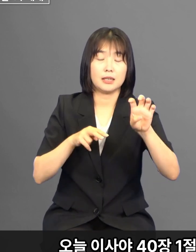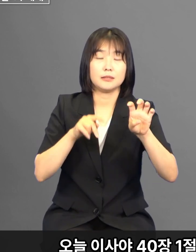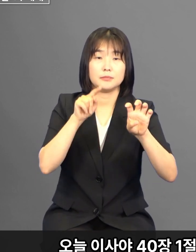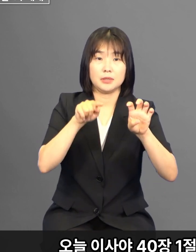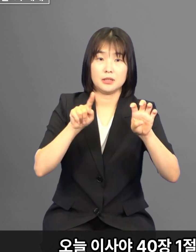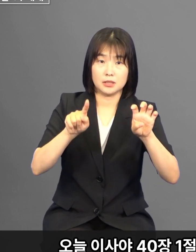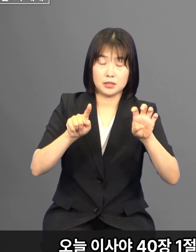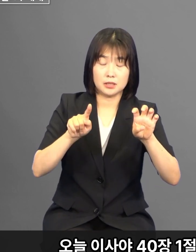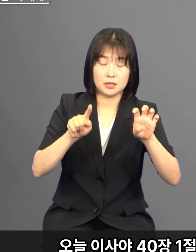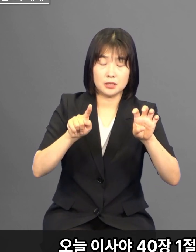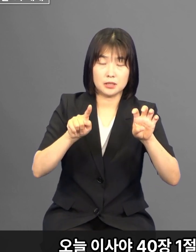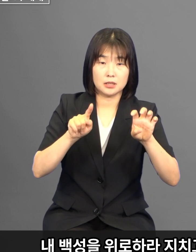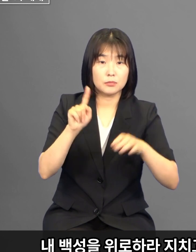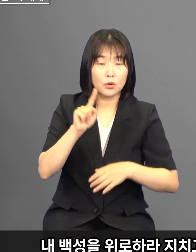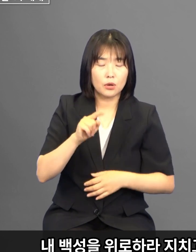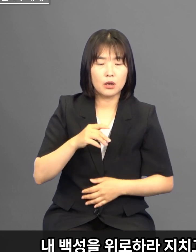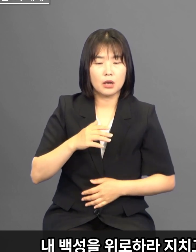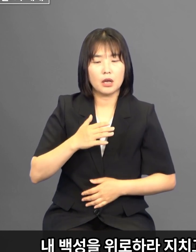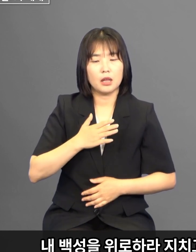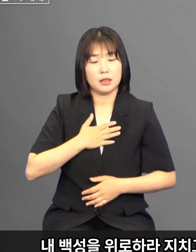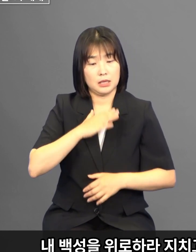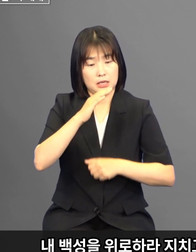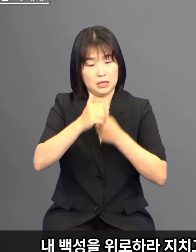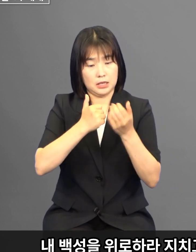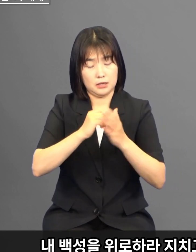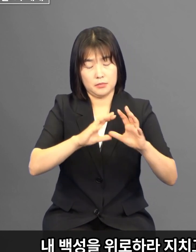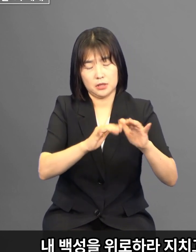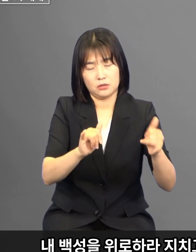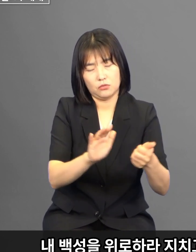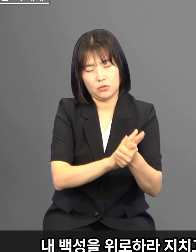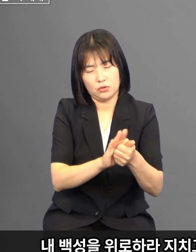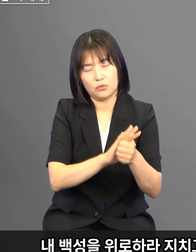백성을 위로하라. 내 백성을 위로하라.